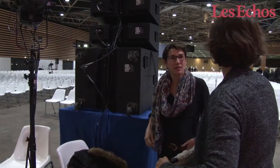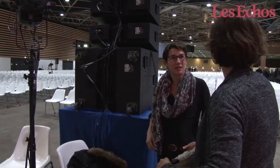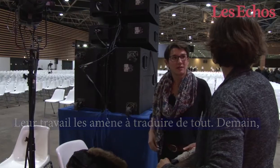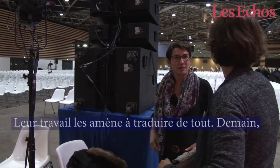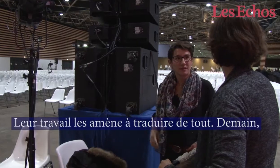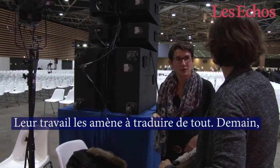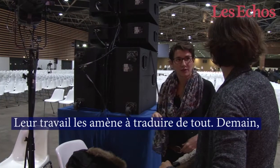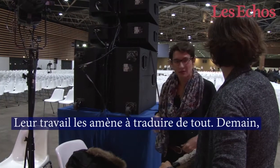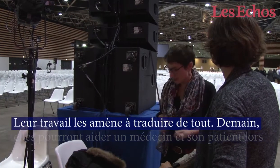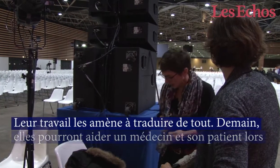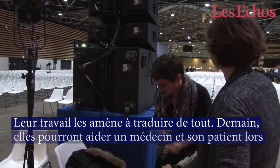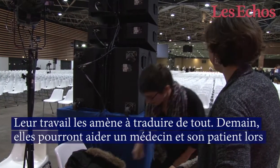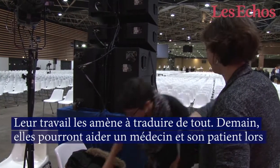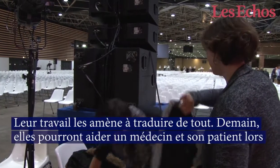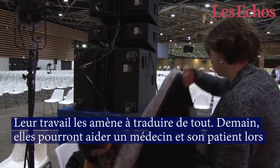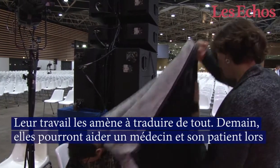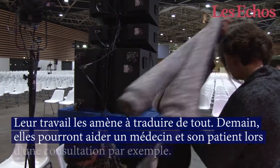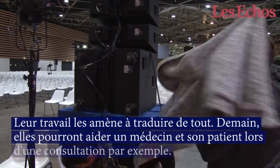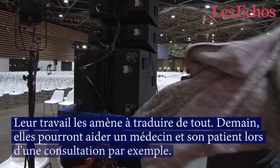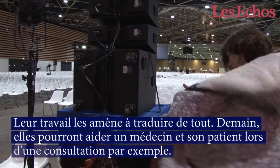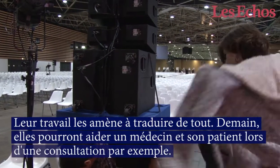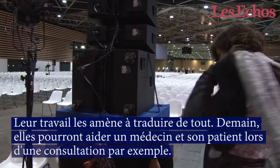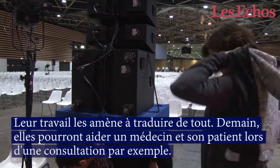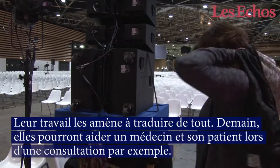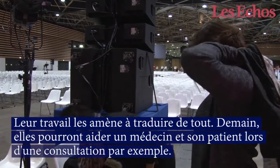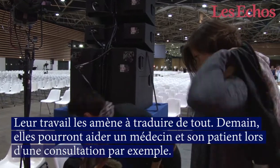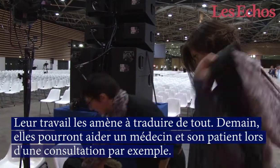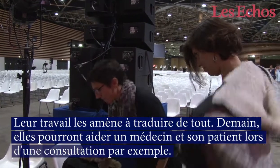Des papiers. ... ...